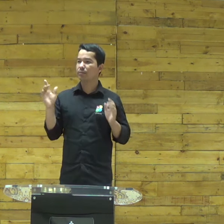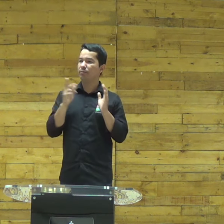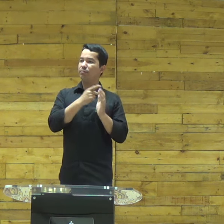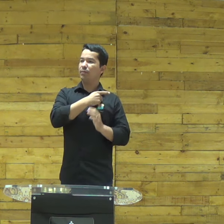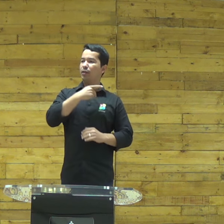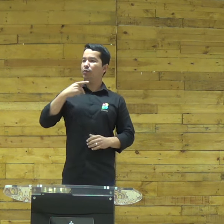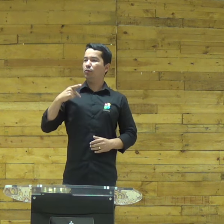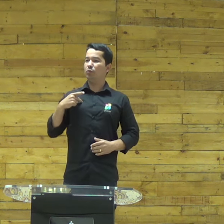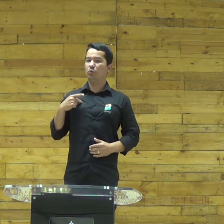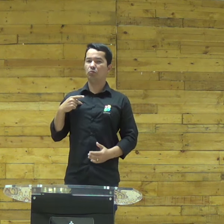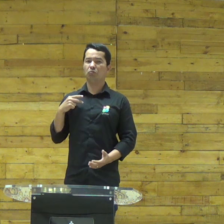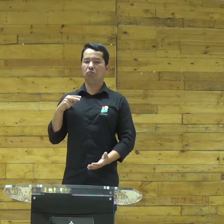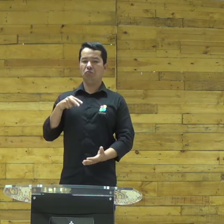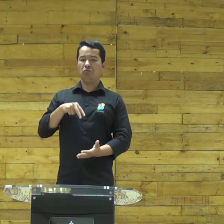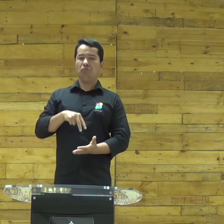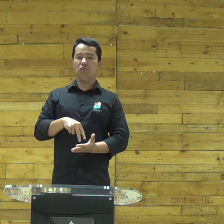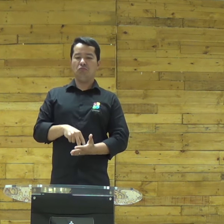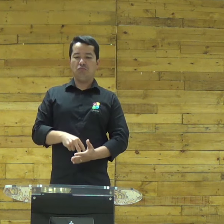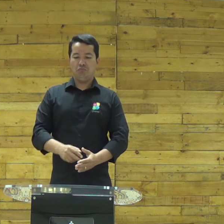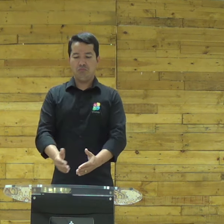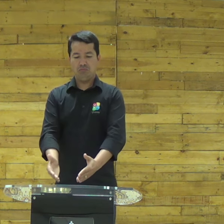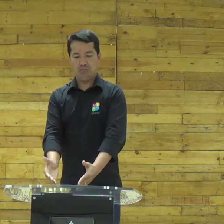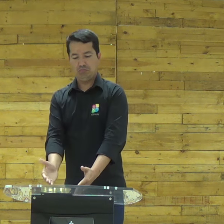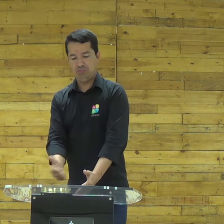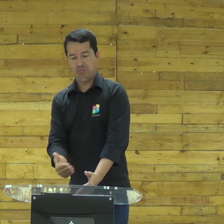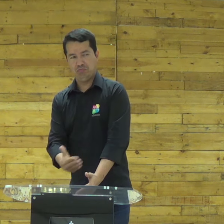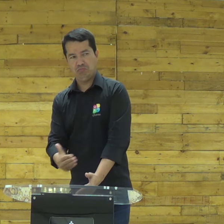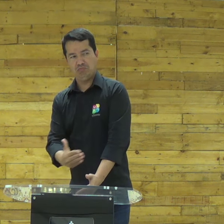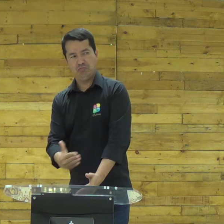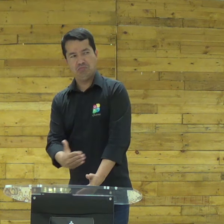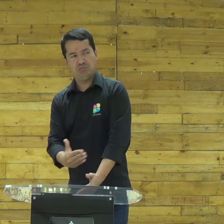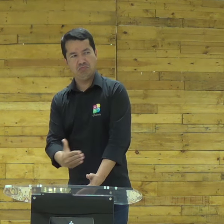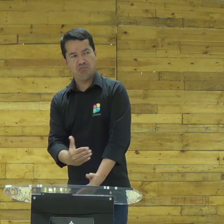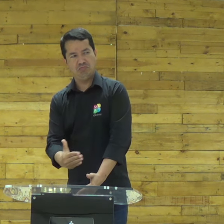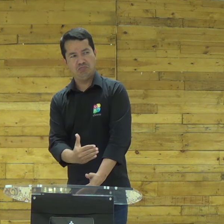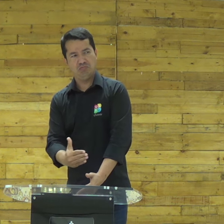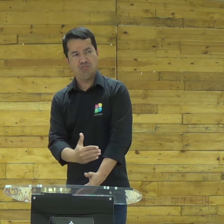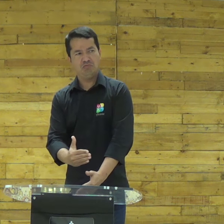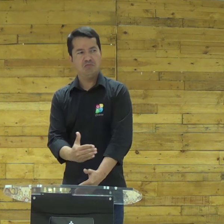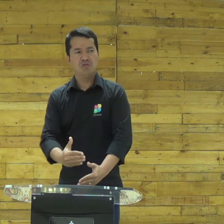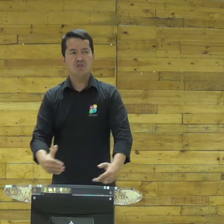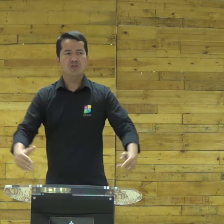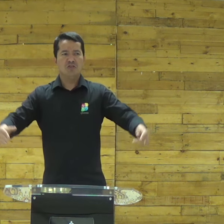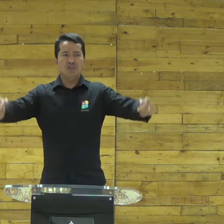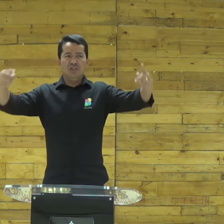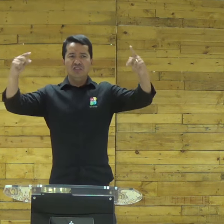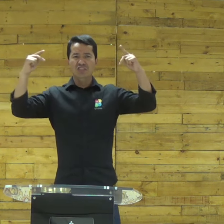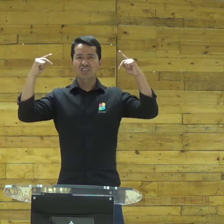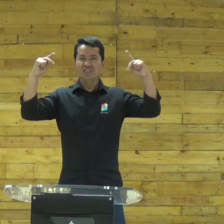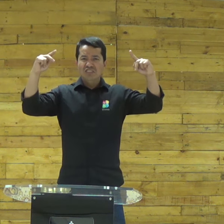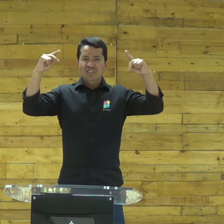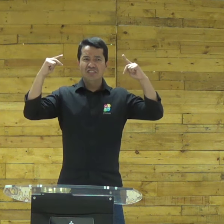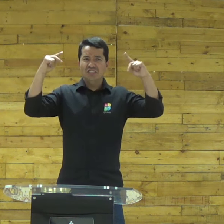no meu canto Mas o Pastor se colocou de pé abriu a sua Bíblia e começou